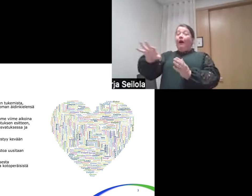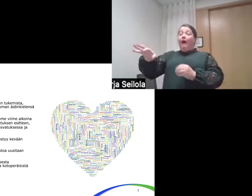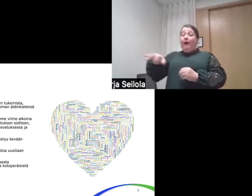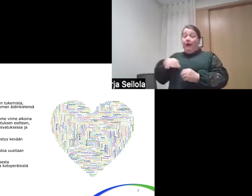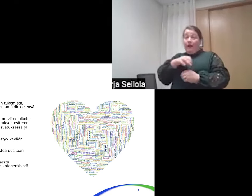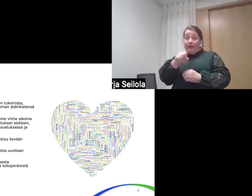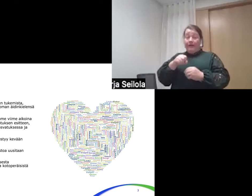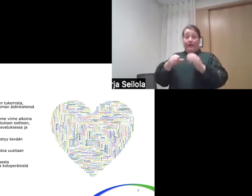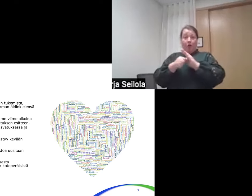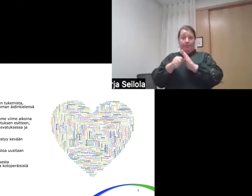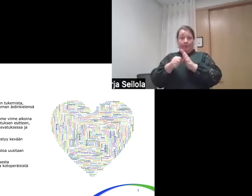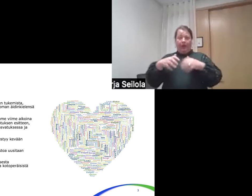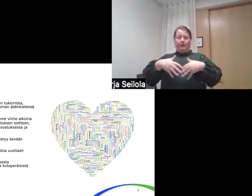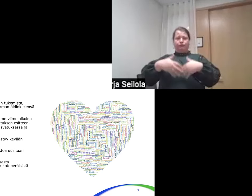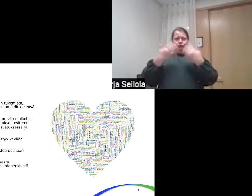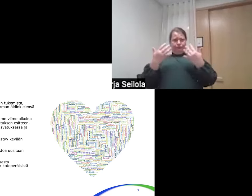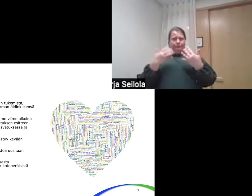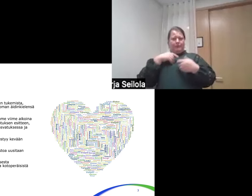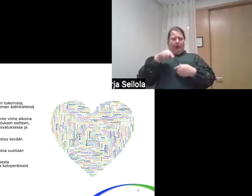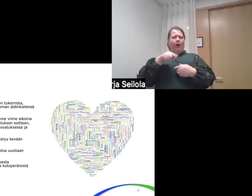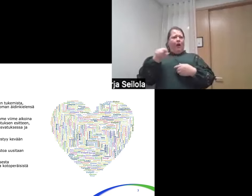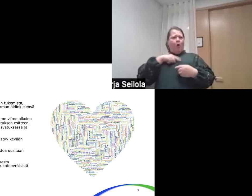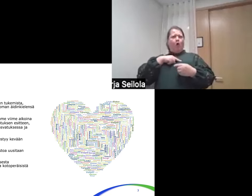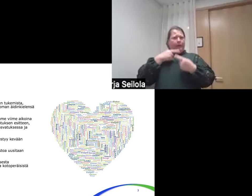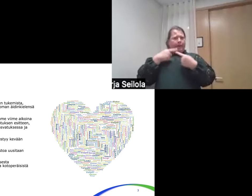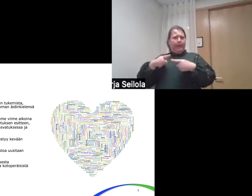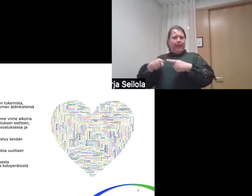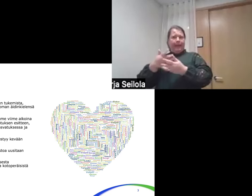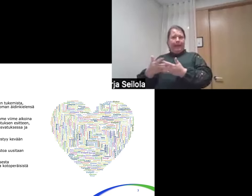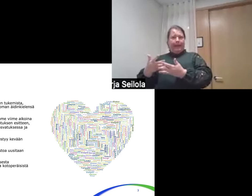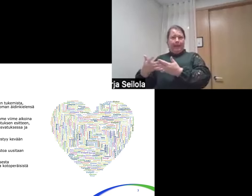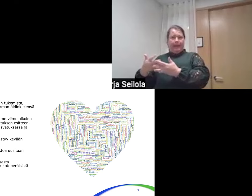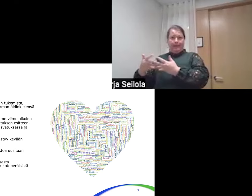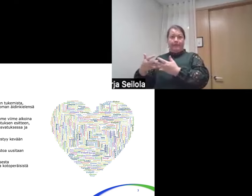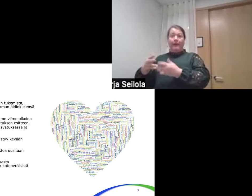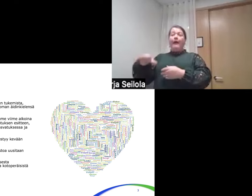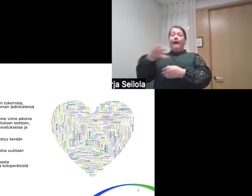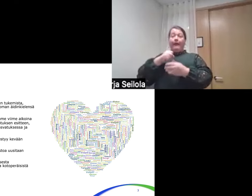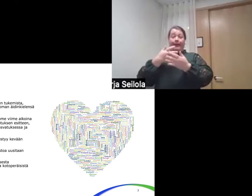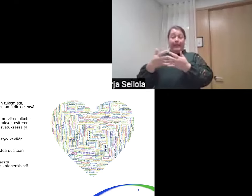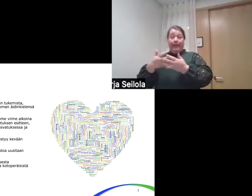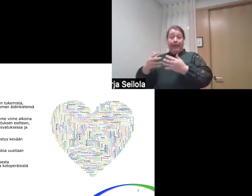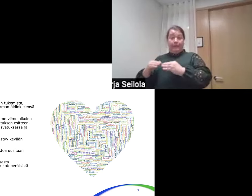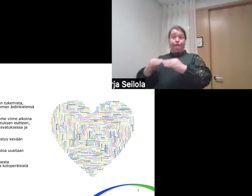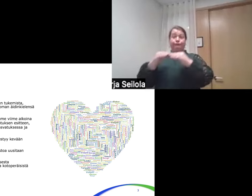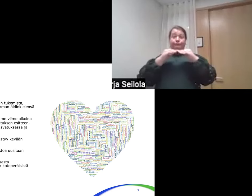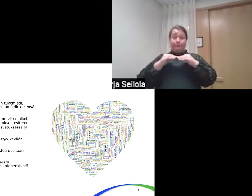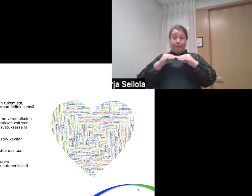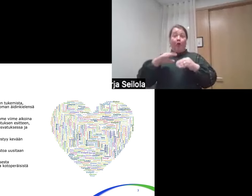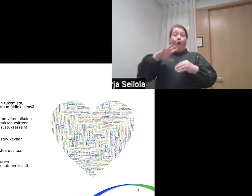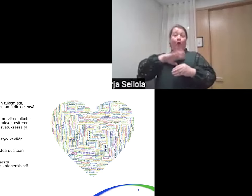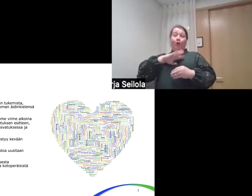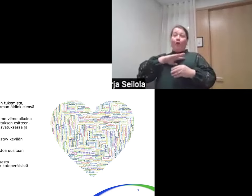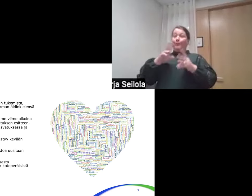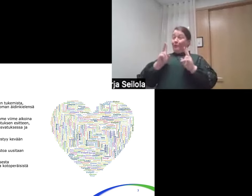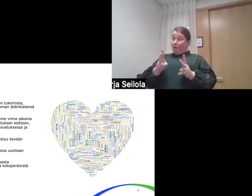Ja tämä kielinäkökulma koulussa on se, että me toivomme, että kaikki lapset ymmärtäisivät, että on olemassa